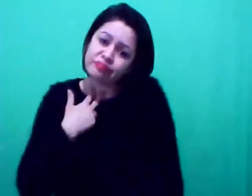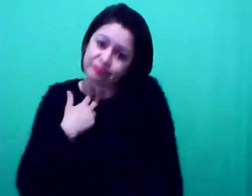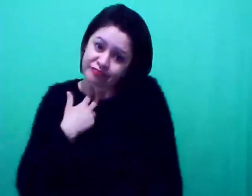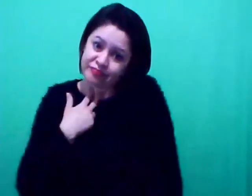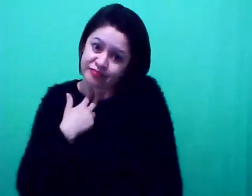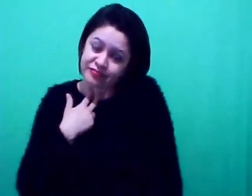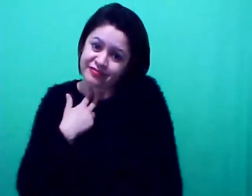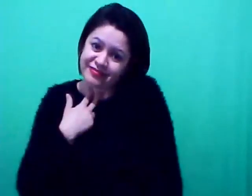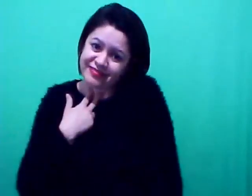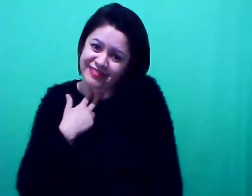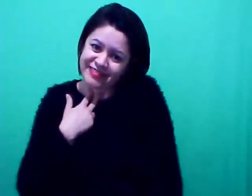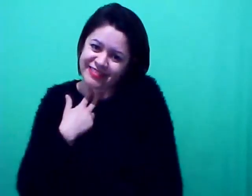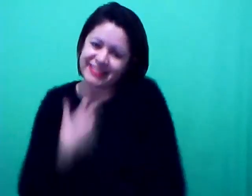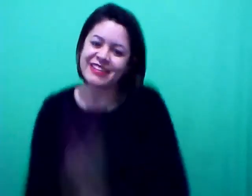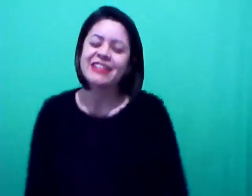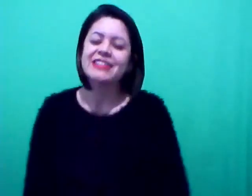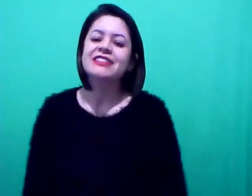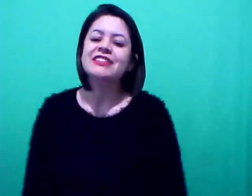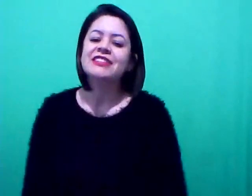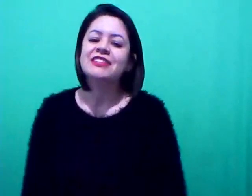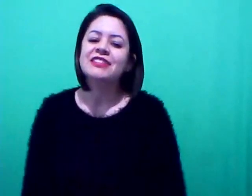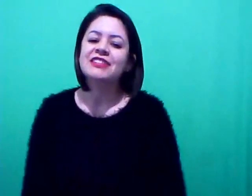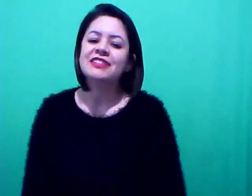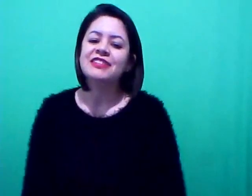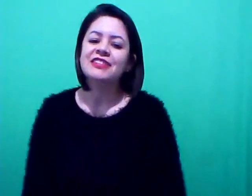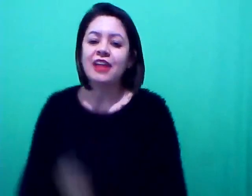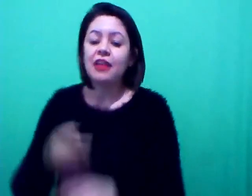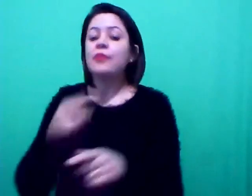Alguns conteúdos também que não podem faltar.